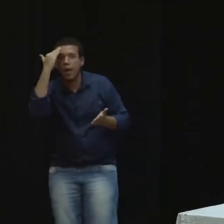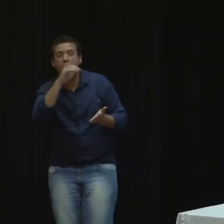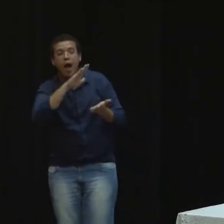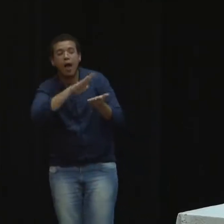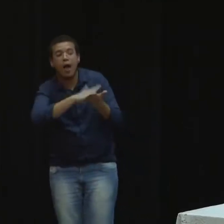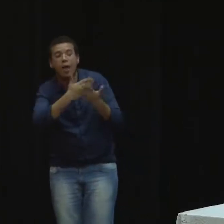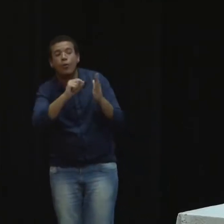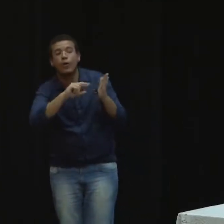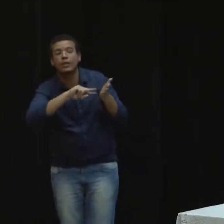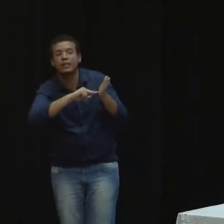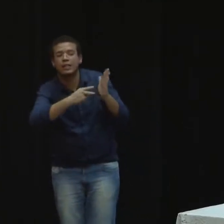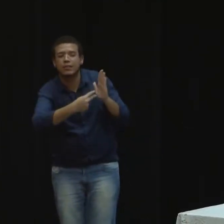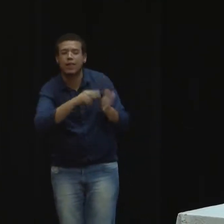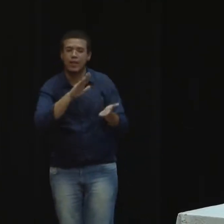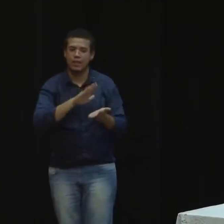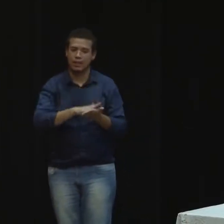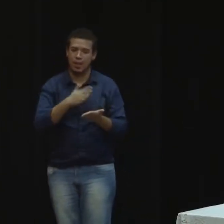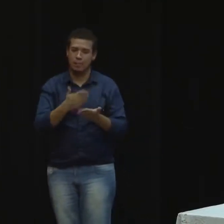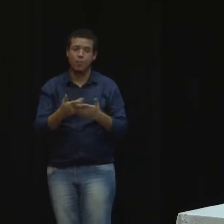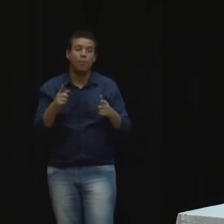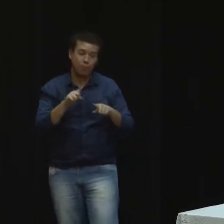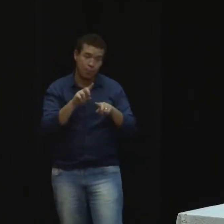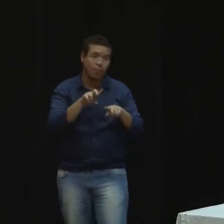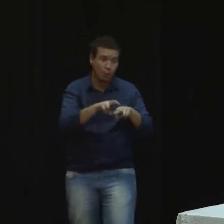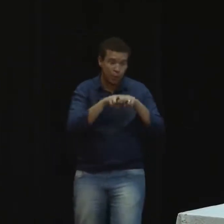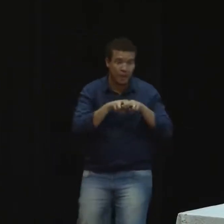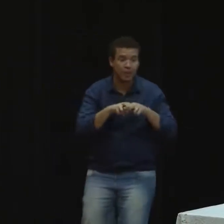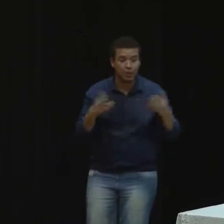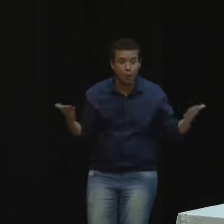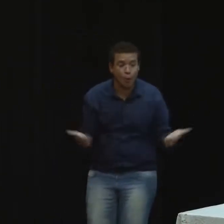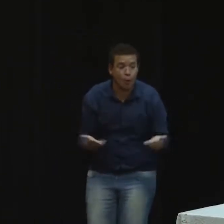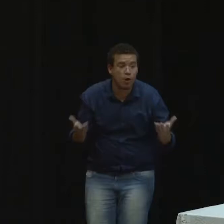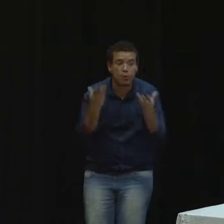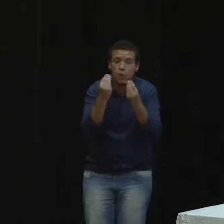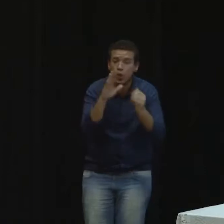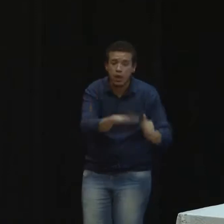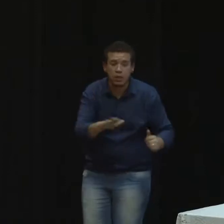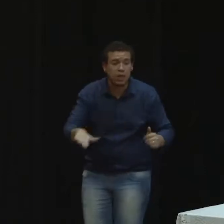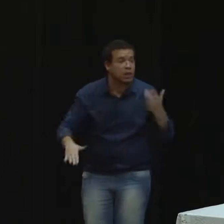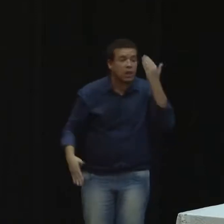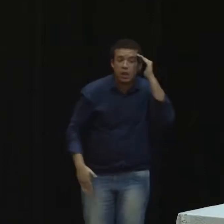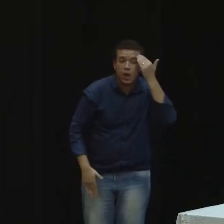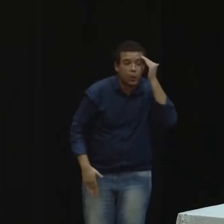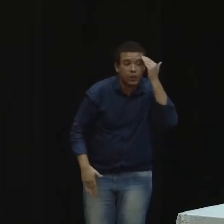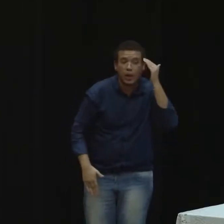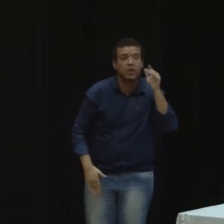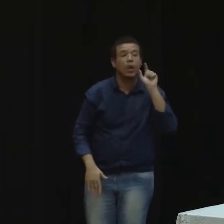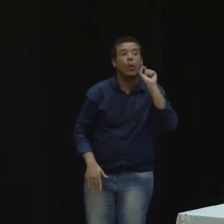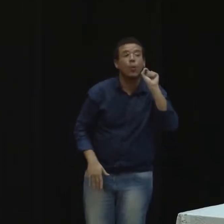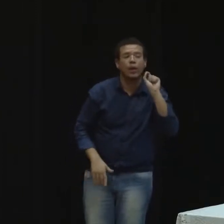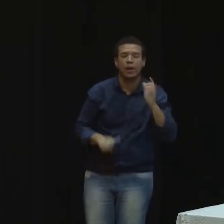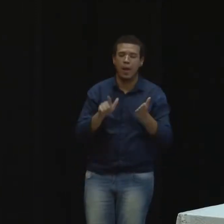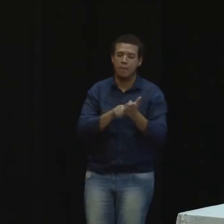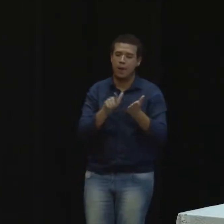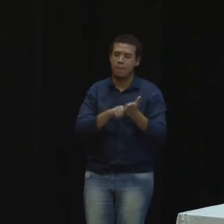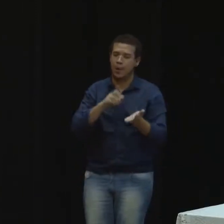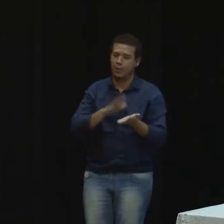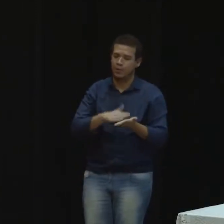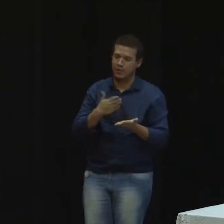a entender o que significa ser intérprete, porque hoje muitas crianças não entendem qual é o